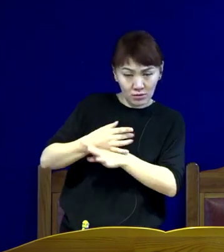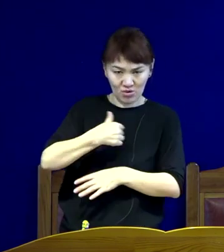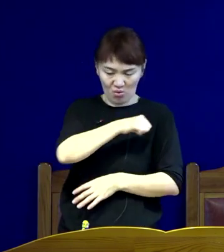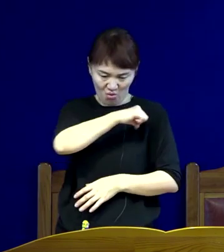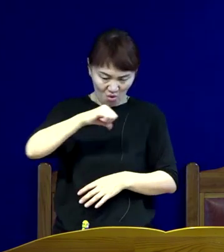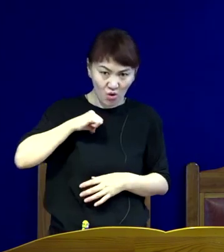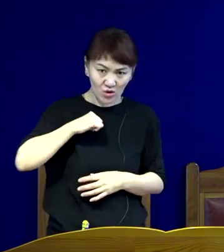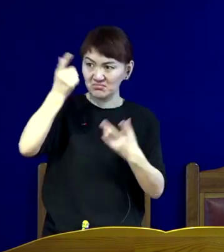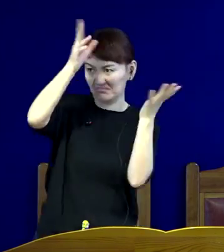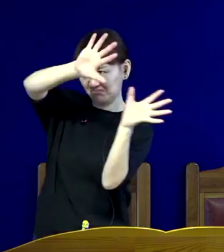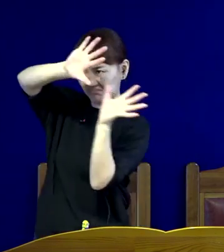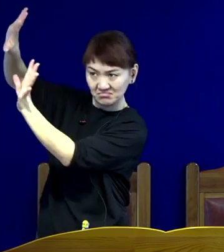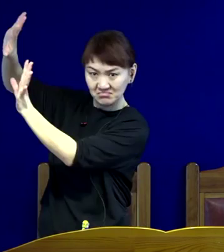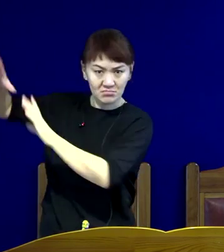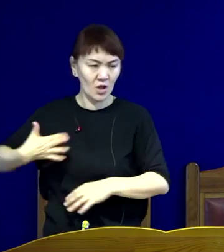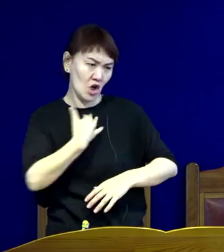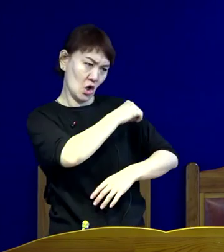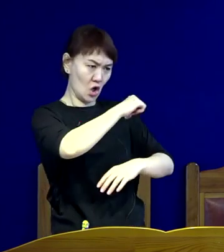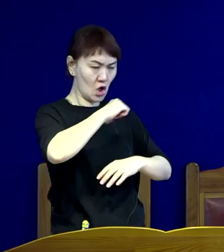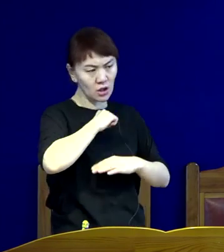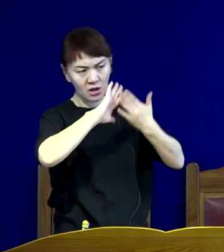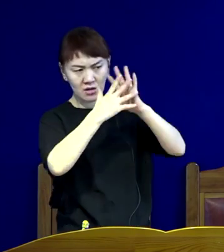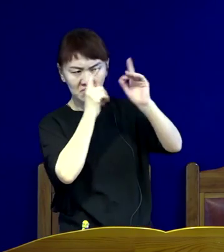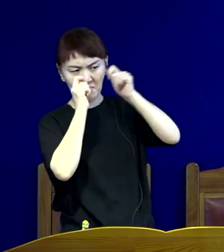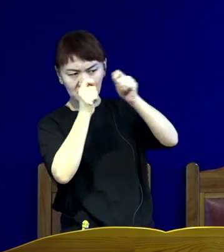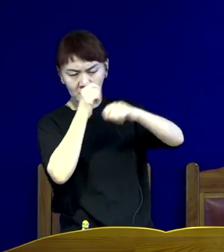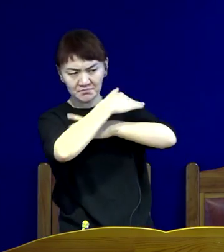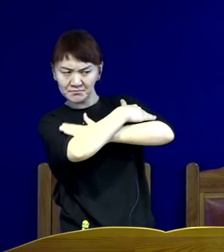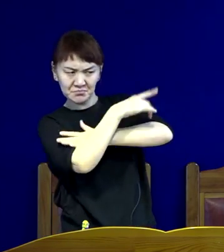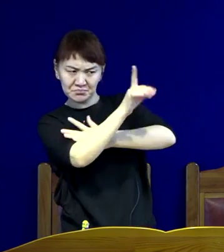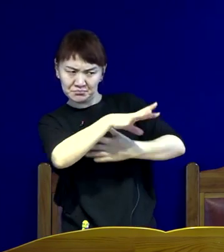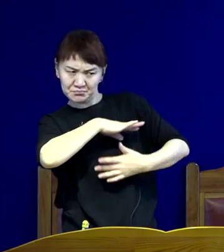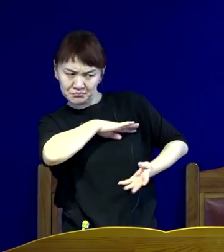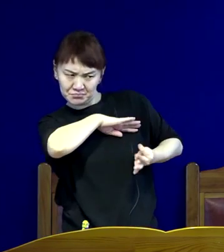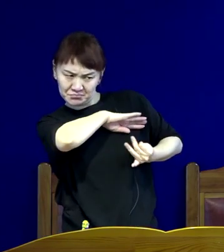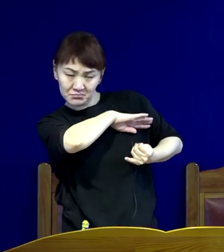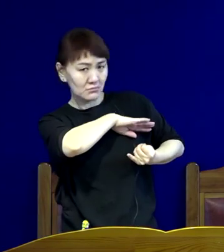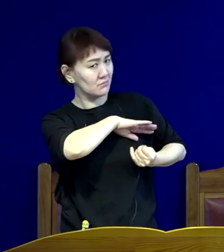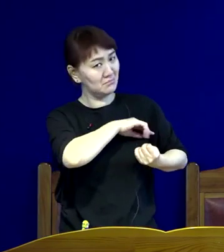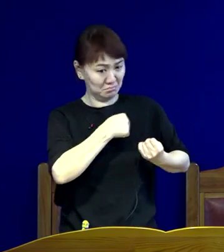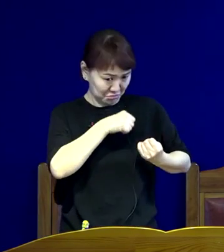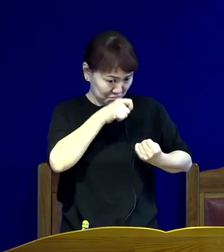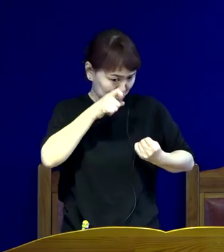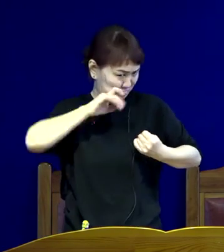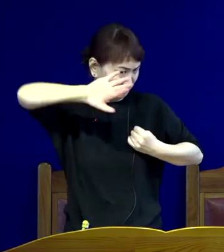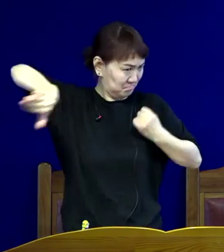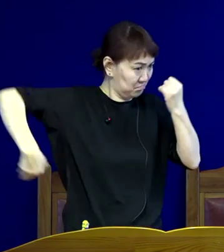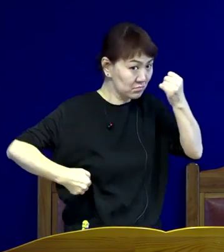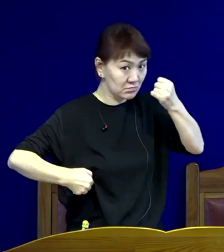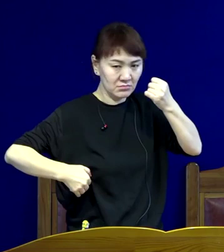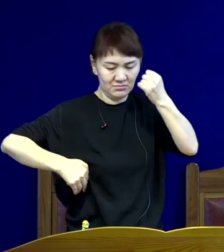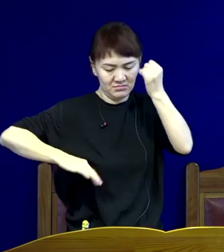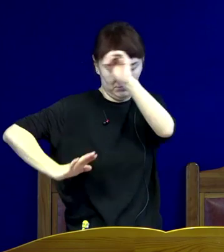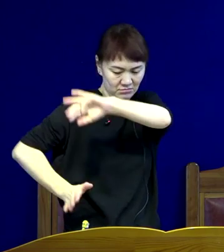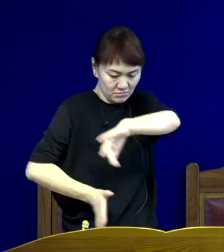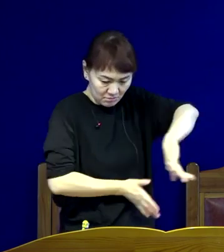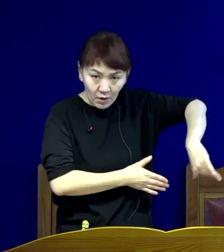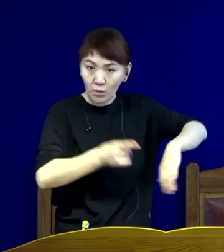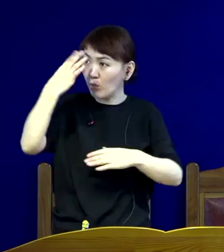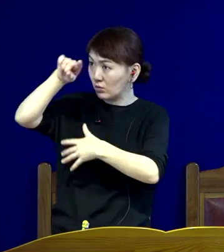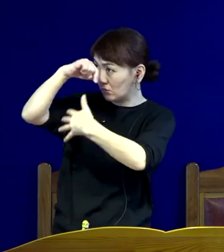хэмжүүрийг тогтоож зогсоох биш, бурхны тогтоож өгсөн хэмжүүр байгаа. Тэр бол 1-р